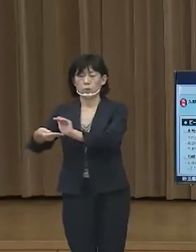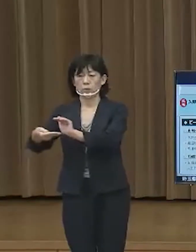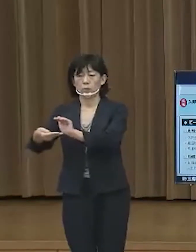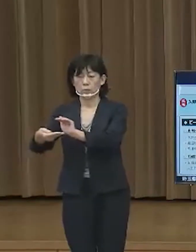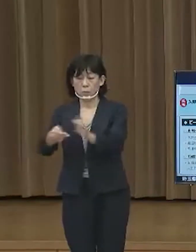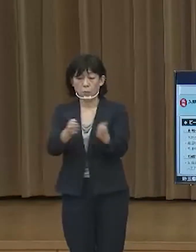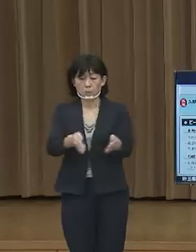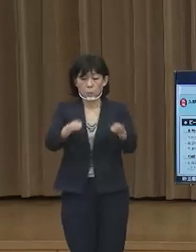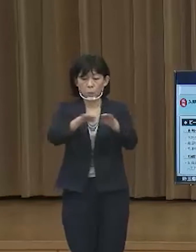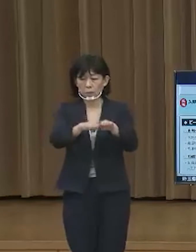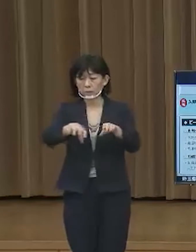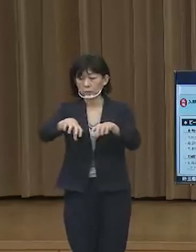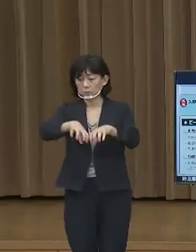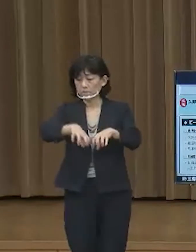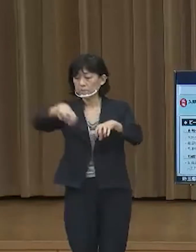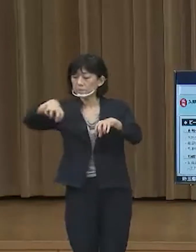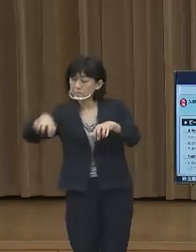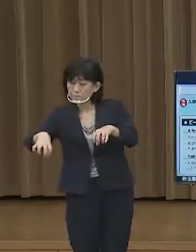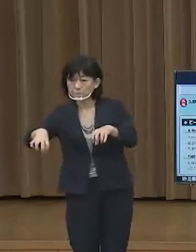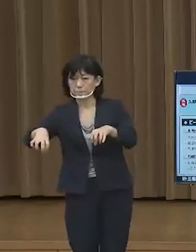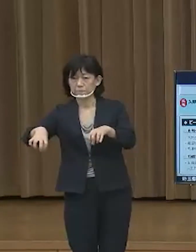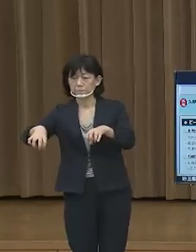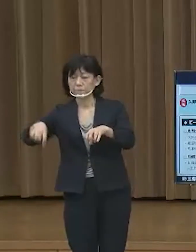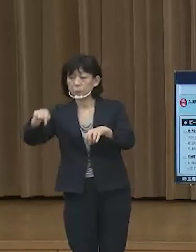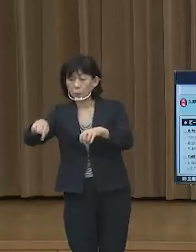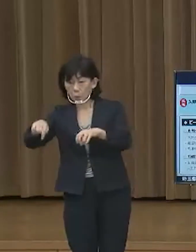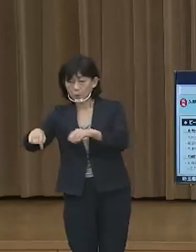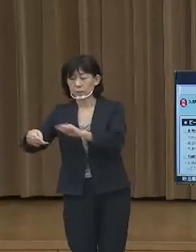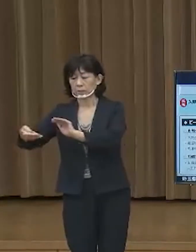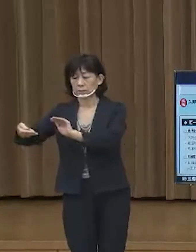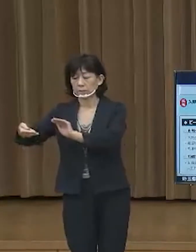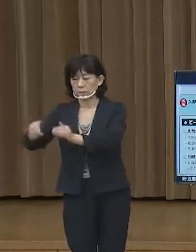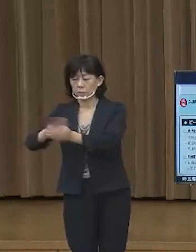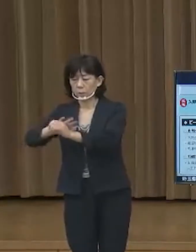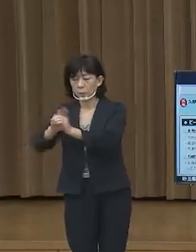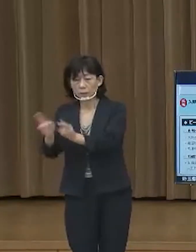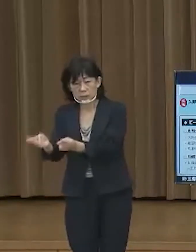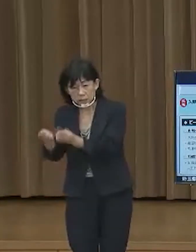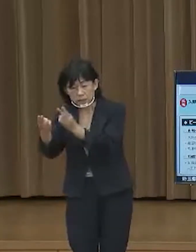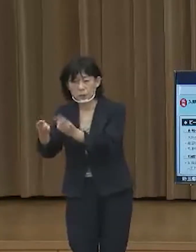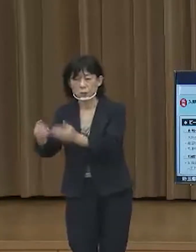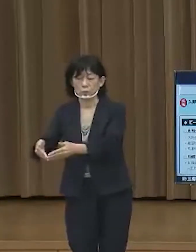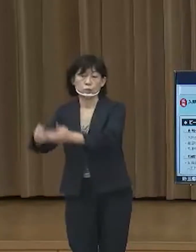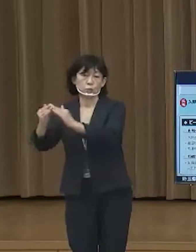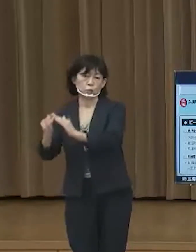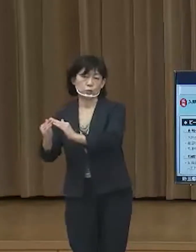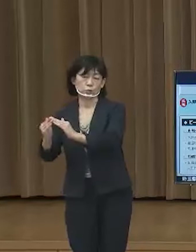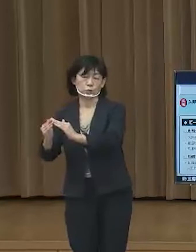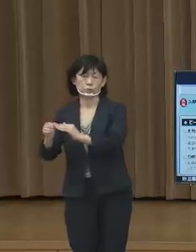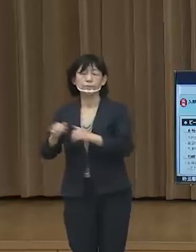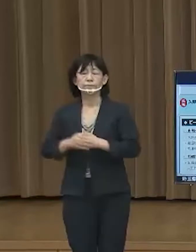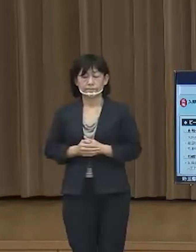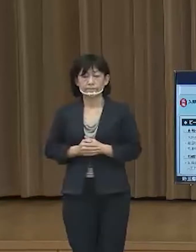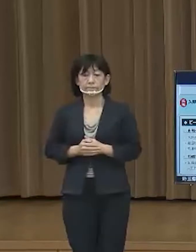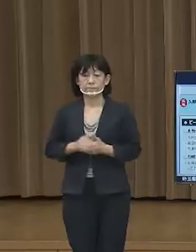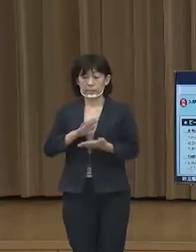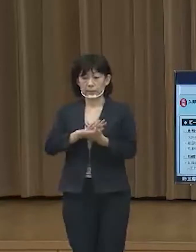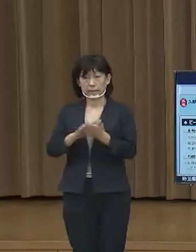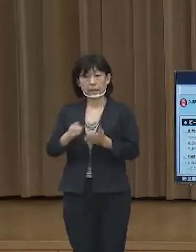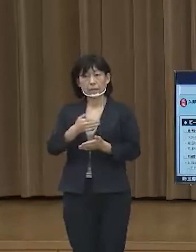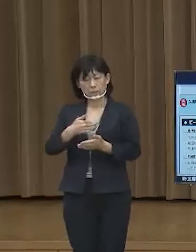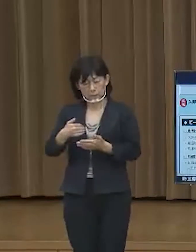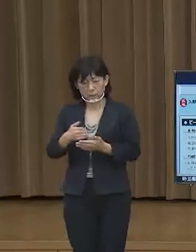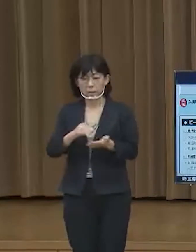の外に整備をすることが有効だと考えています。そこで県といたしましては、病院